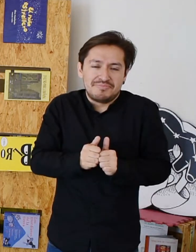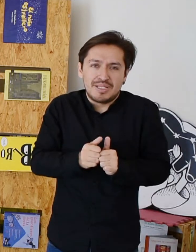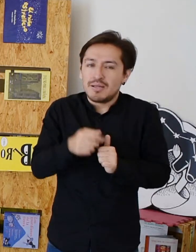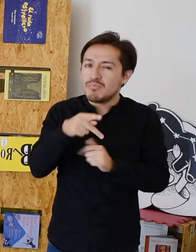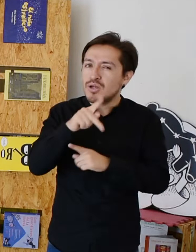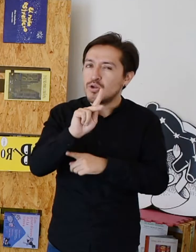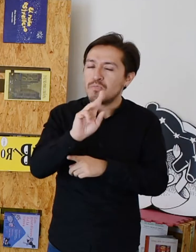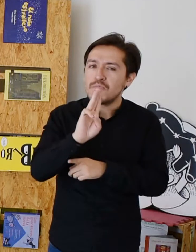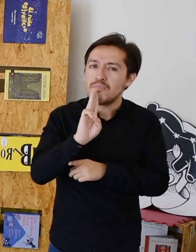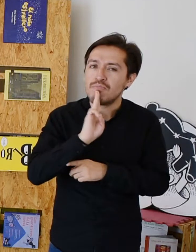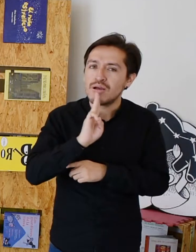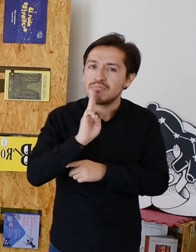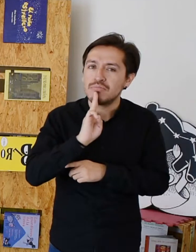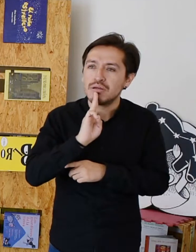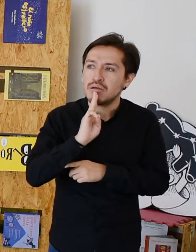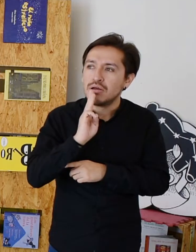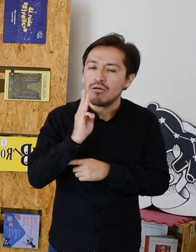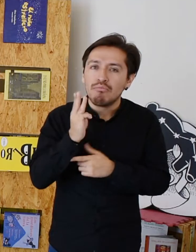pero mi mamá no estaba.